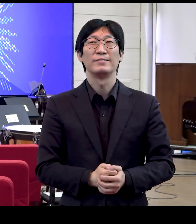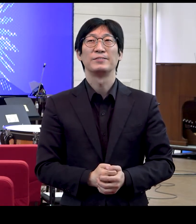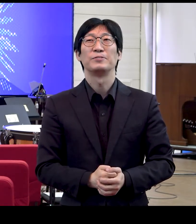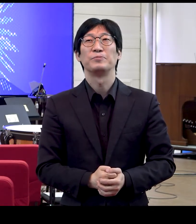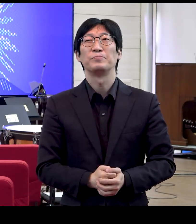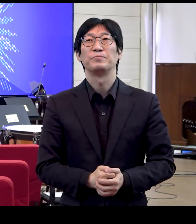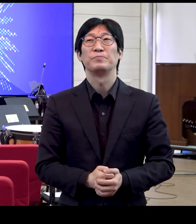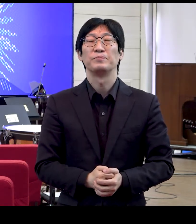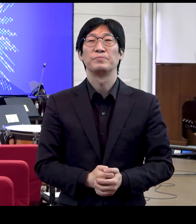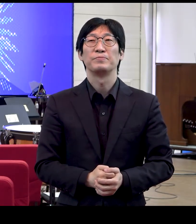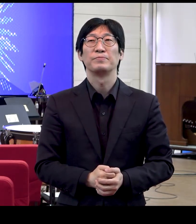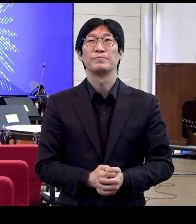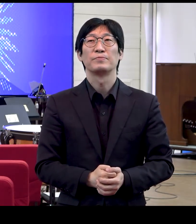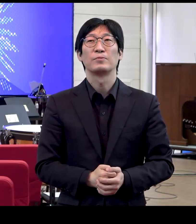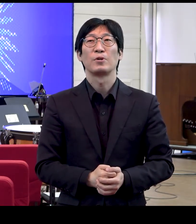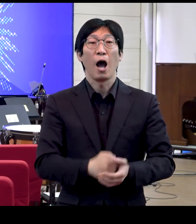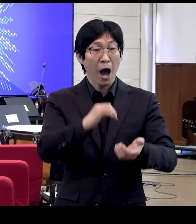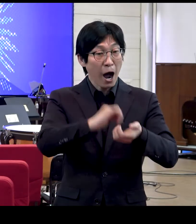있기 때문에.